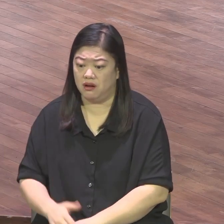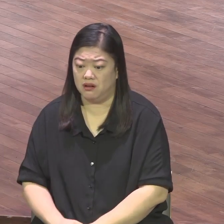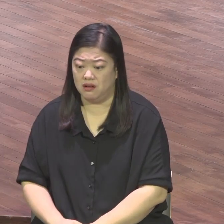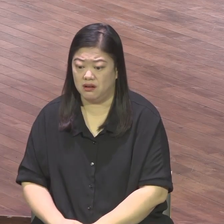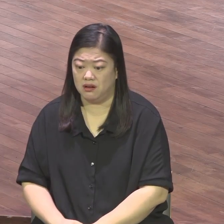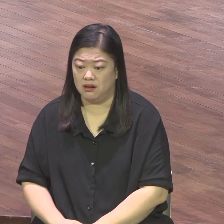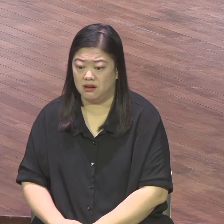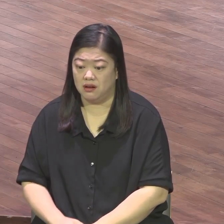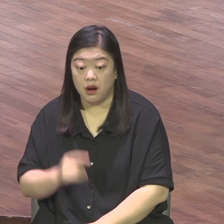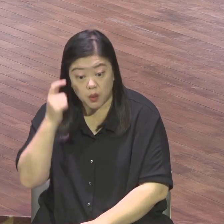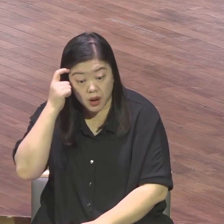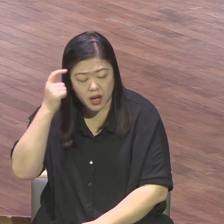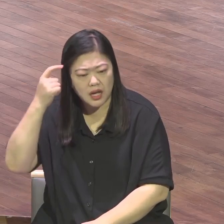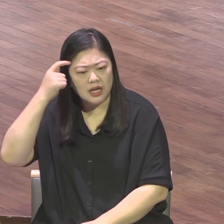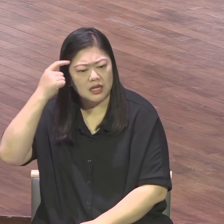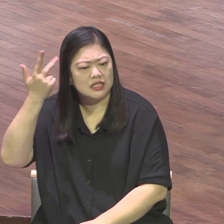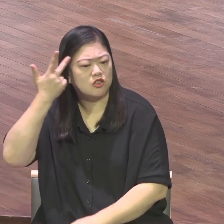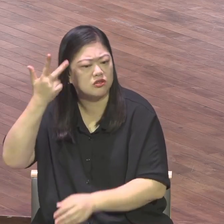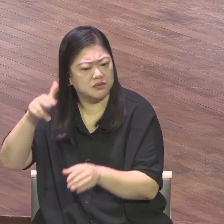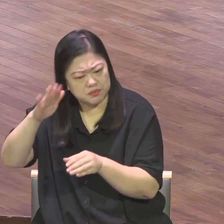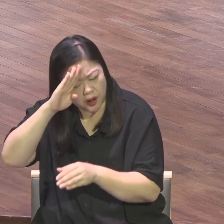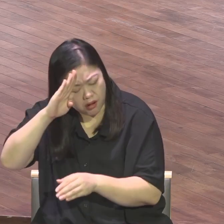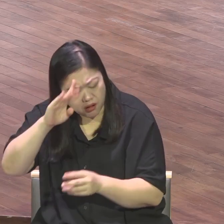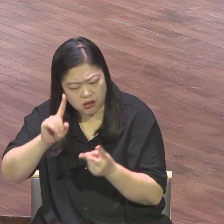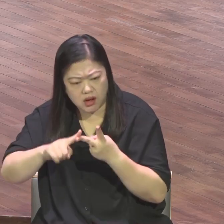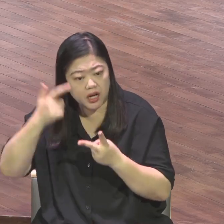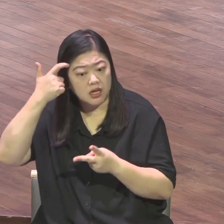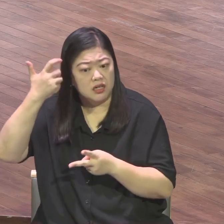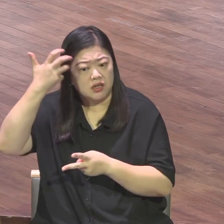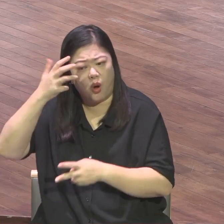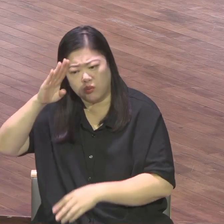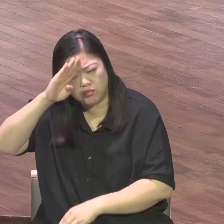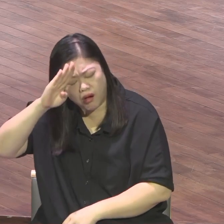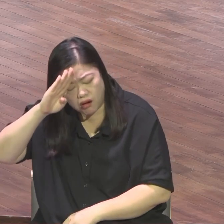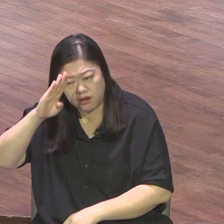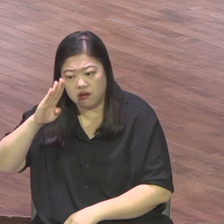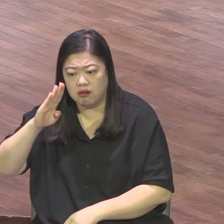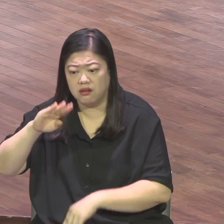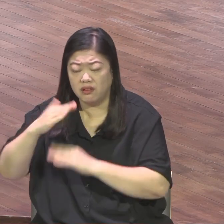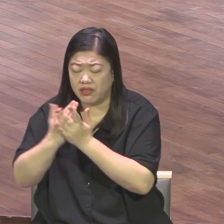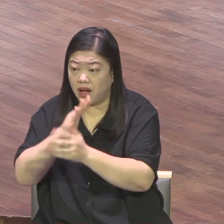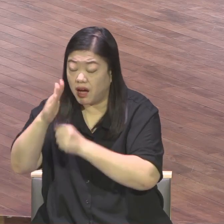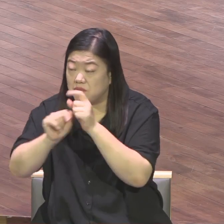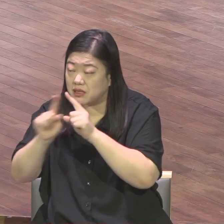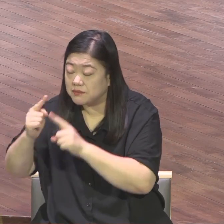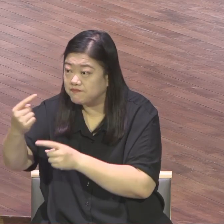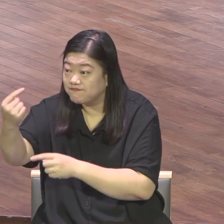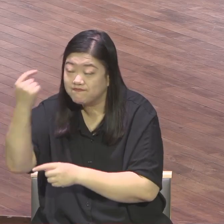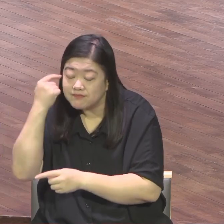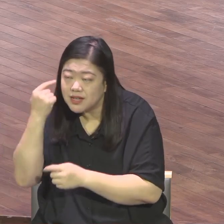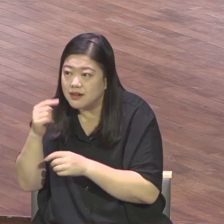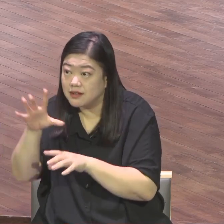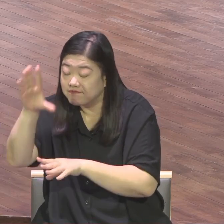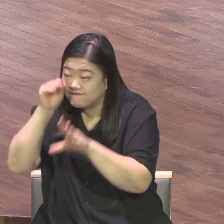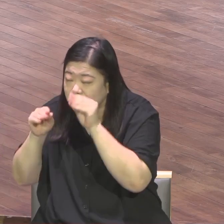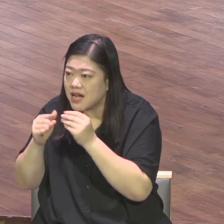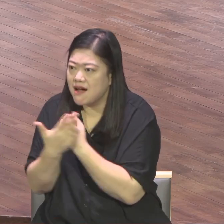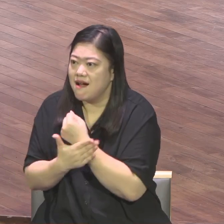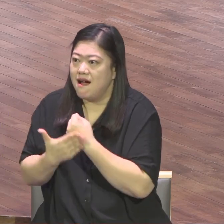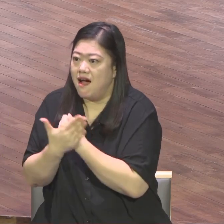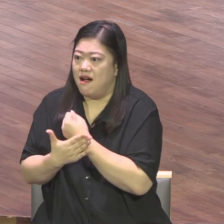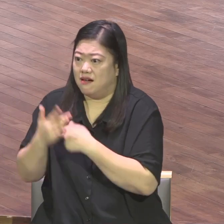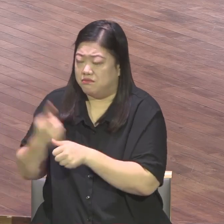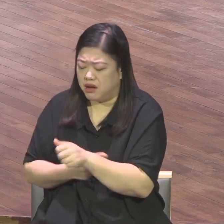오는 영혼에서 오는 그 정신병들 싹 예수 영접하고 예수 믿고 이 말씀 듣는 순간에 주의 능력이 나타나서